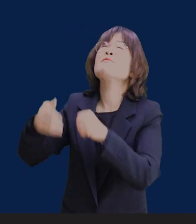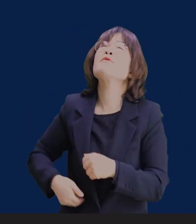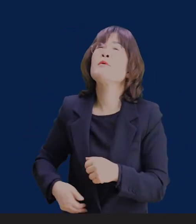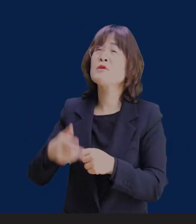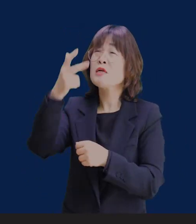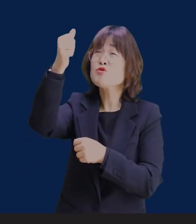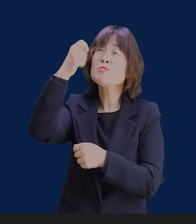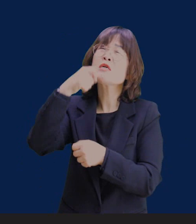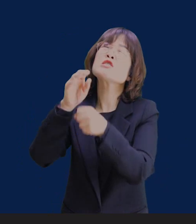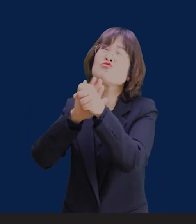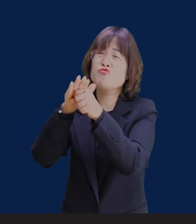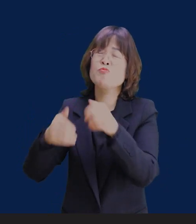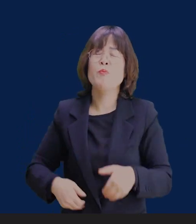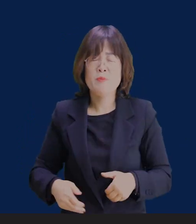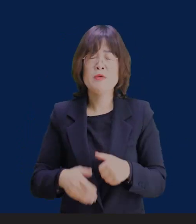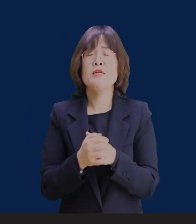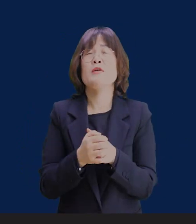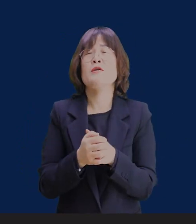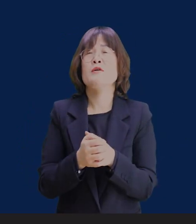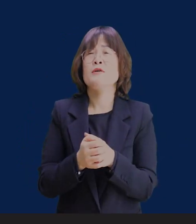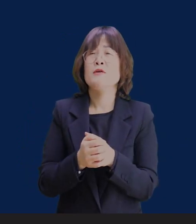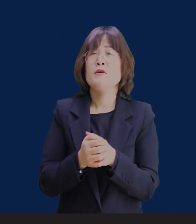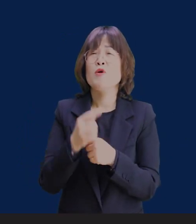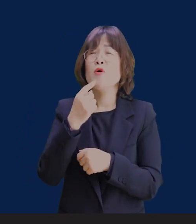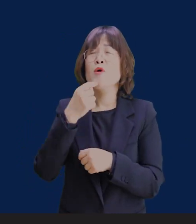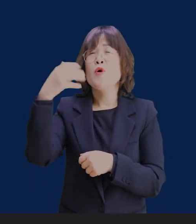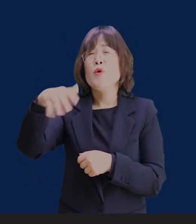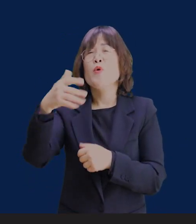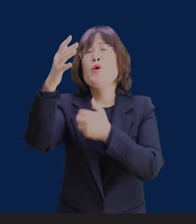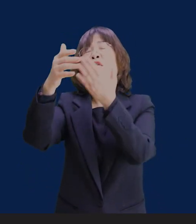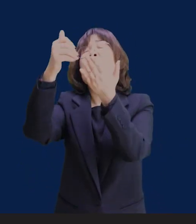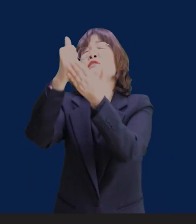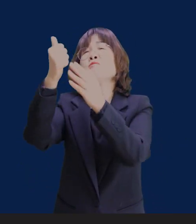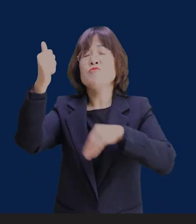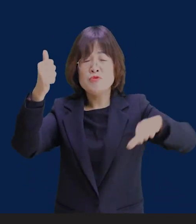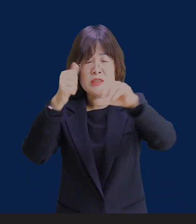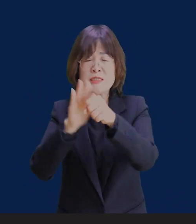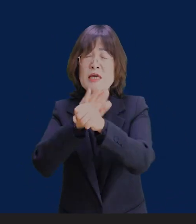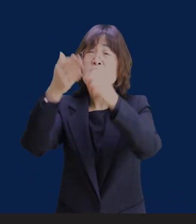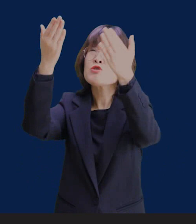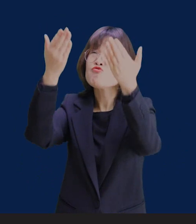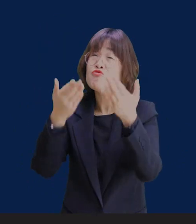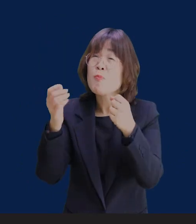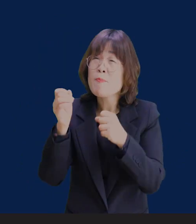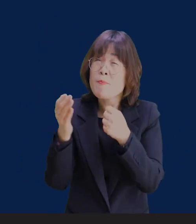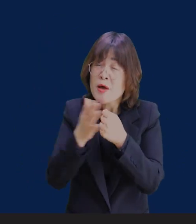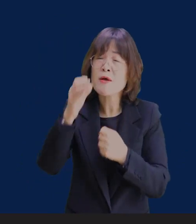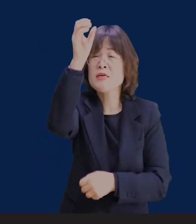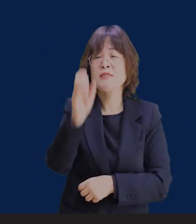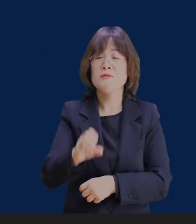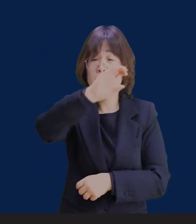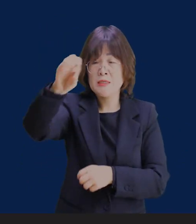자비가 필요하고 주의 긍휼이 필요합니다. 오 하나님, 우리를 사랑하시기에 기꺼이 십자가의